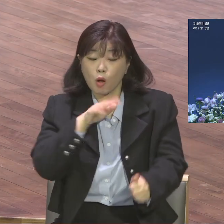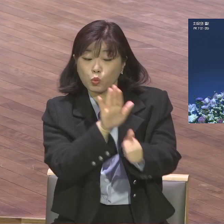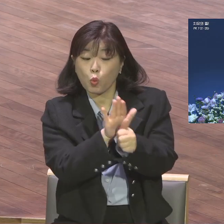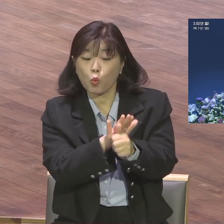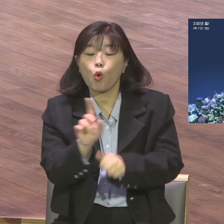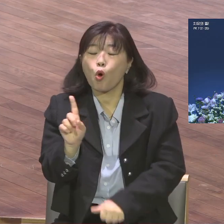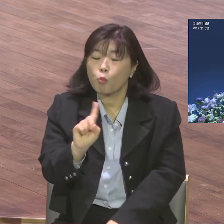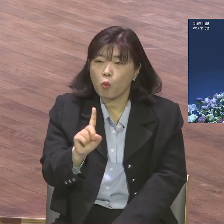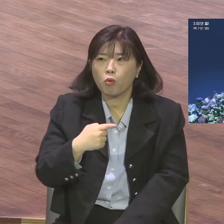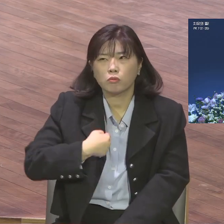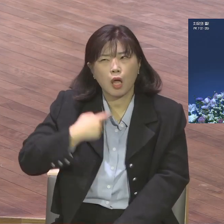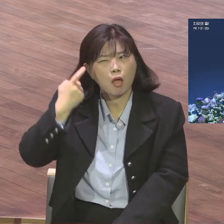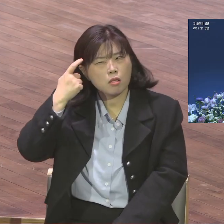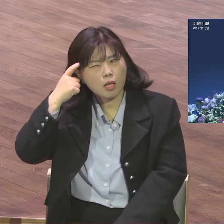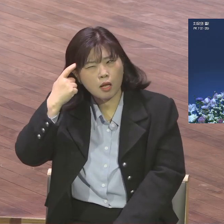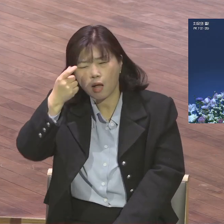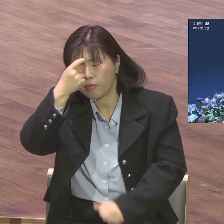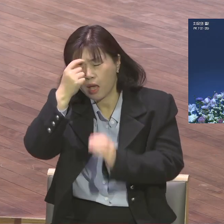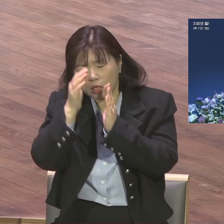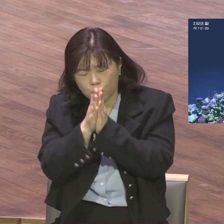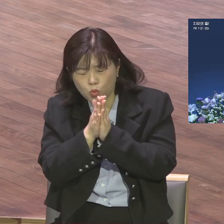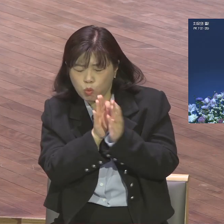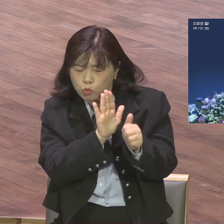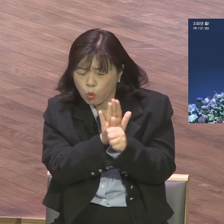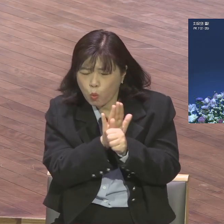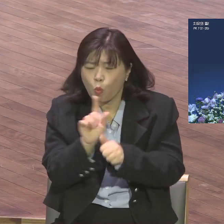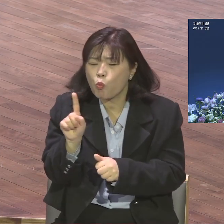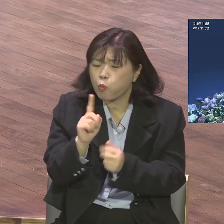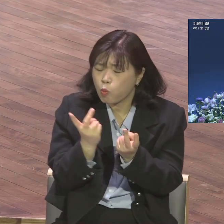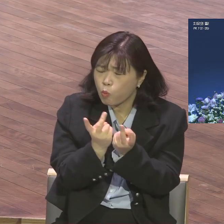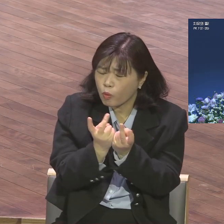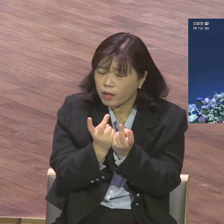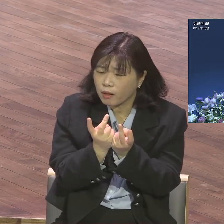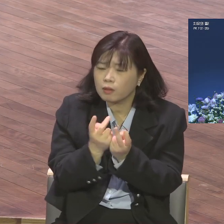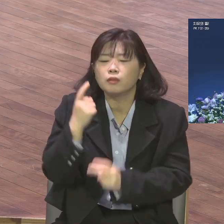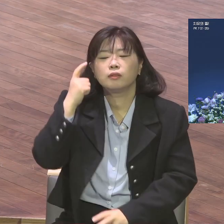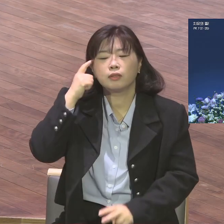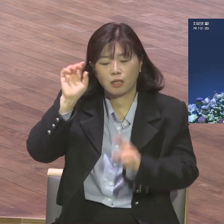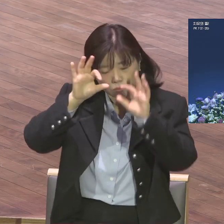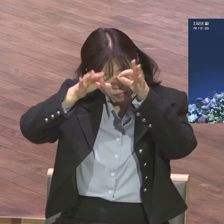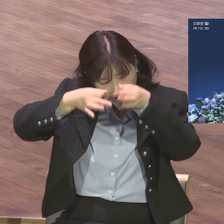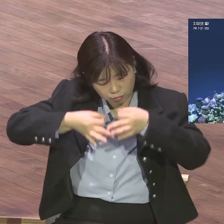내 생각과 내 마음과 내 시간표는 내 인생 어디에 방향 맞추겠느냐?